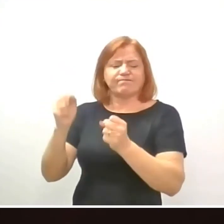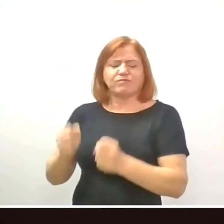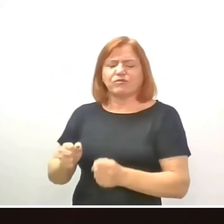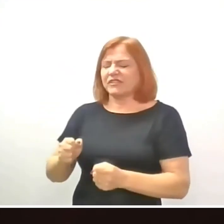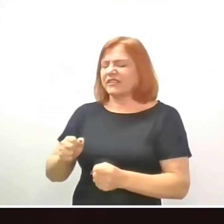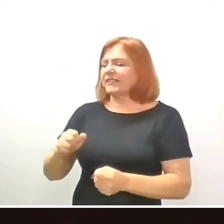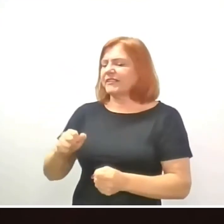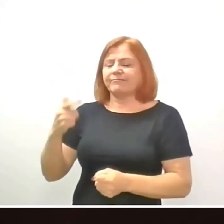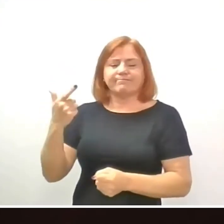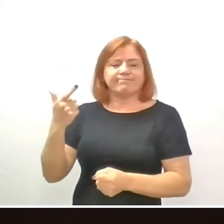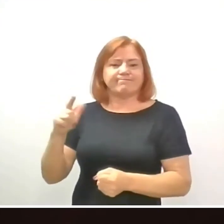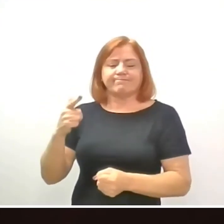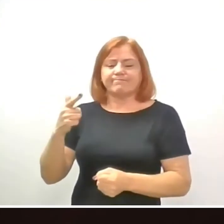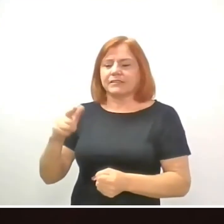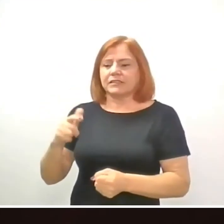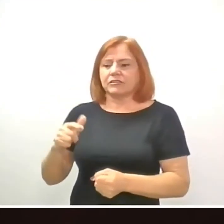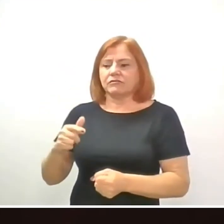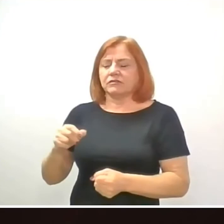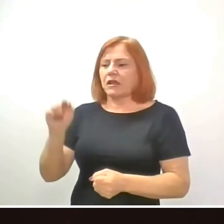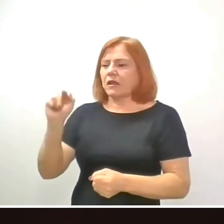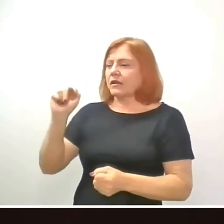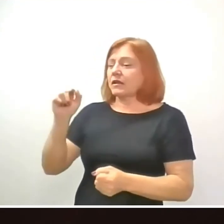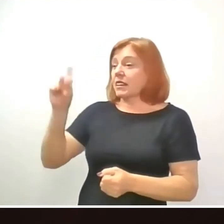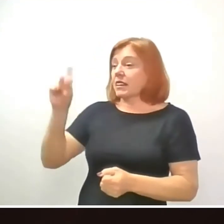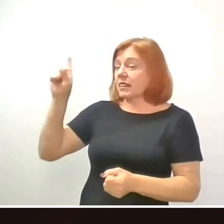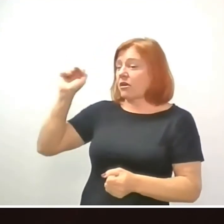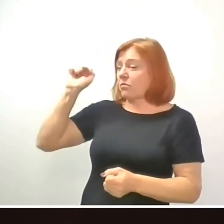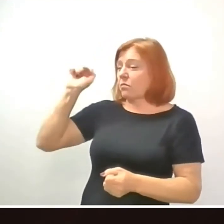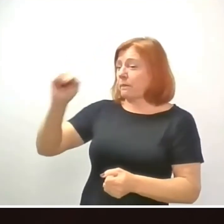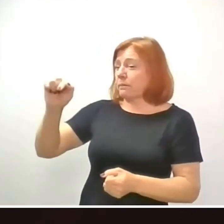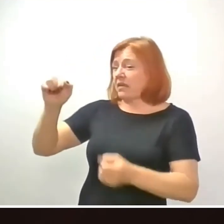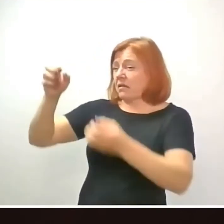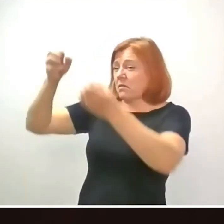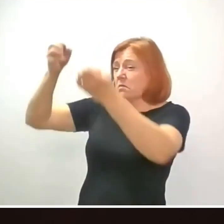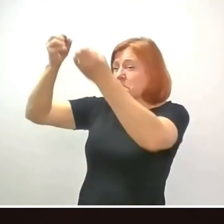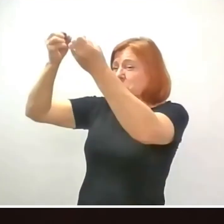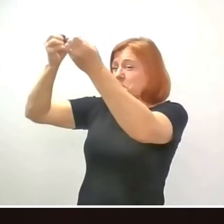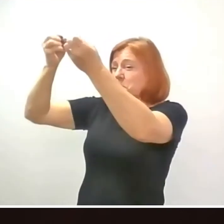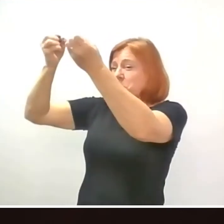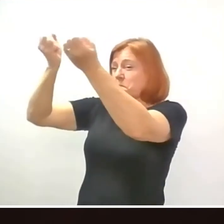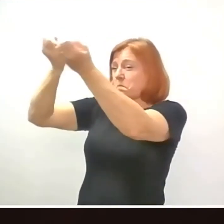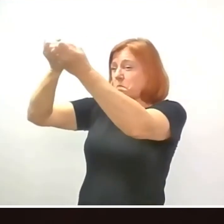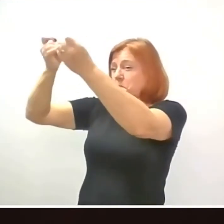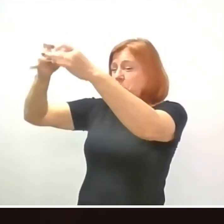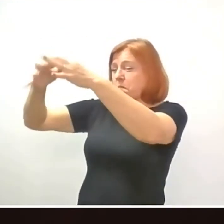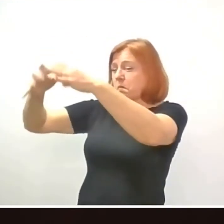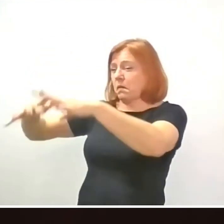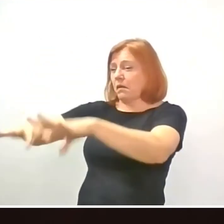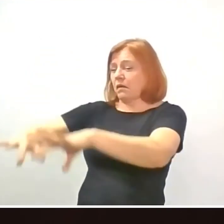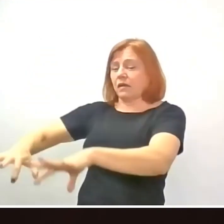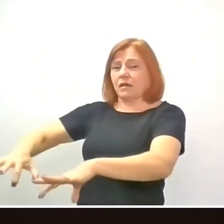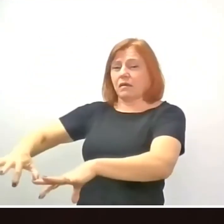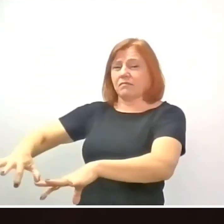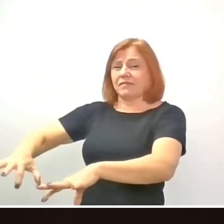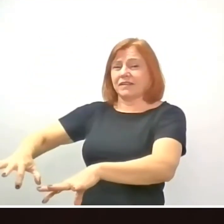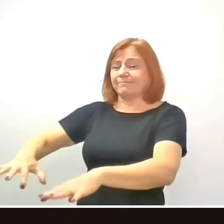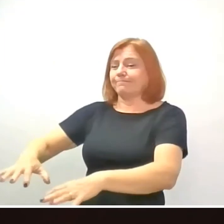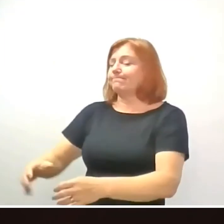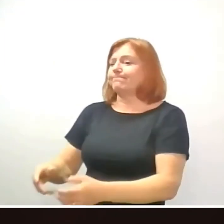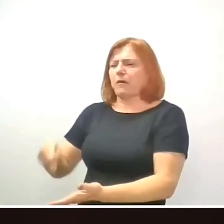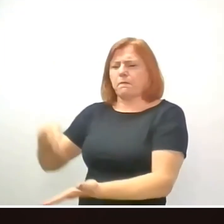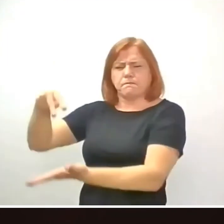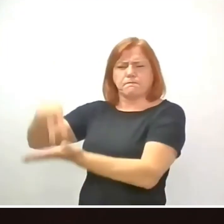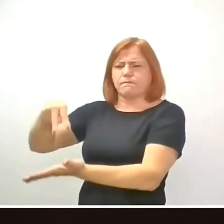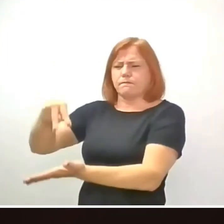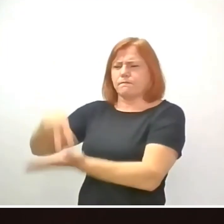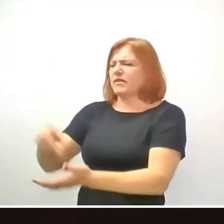só pôr um dedo ali, ó, despedaça tudo. Não tem consistência, não